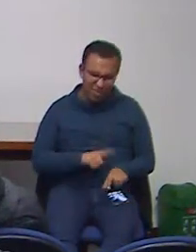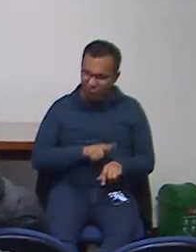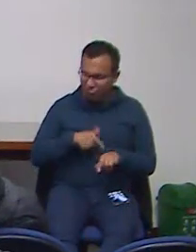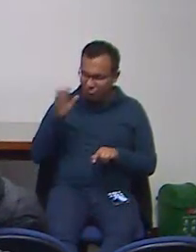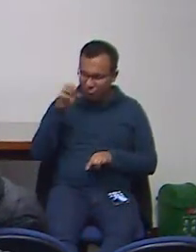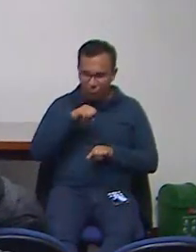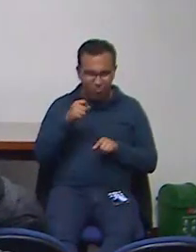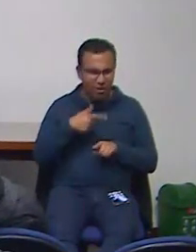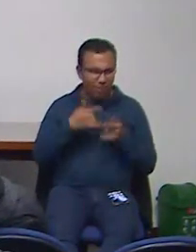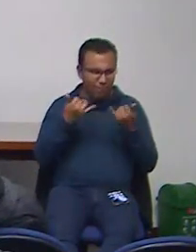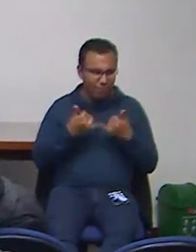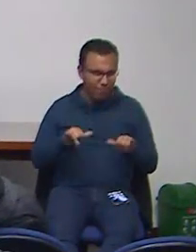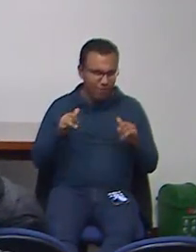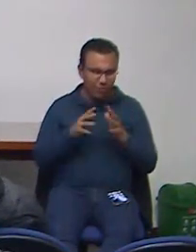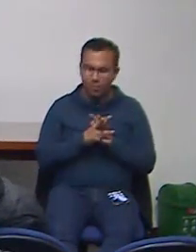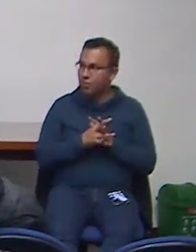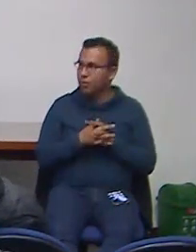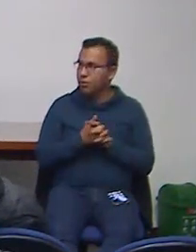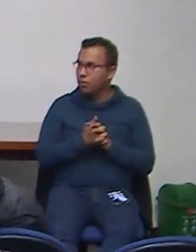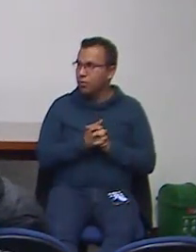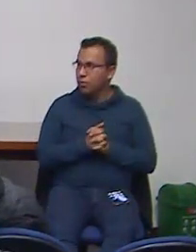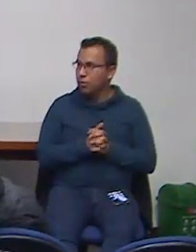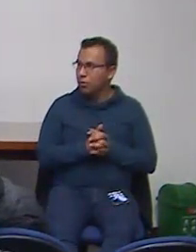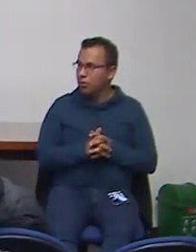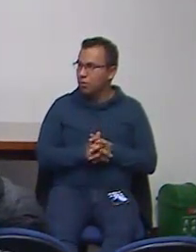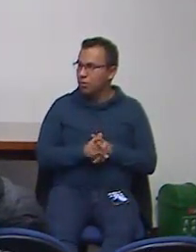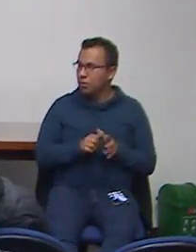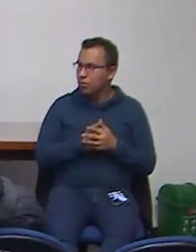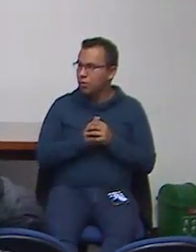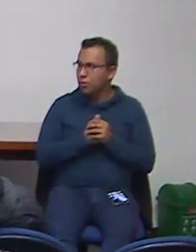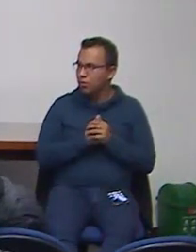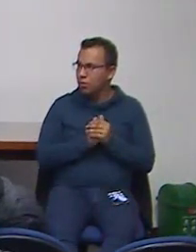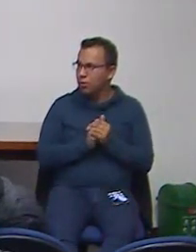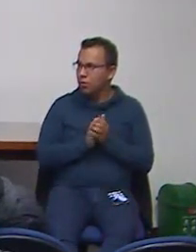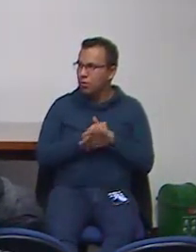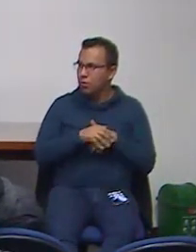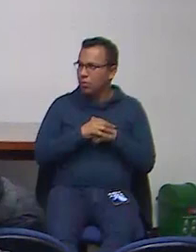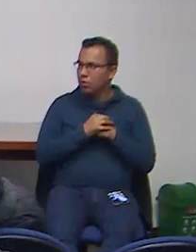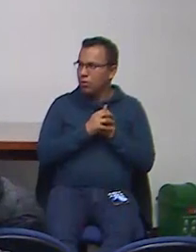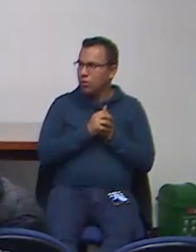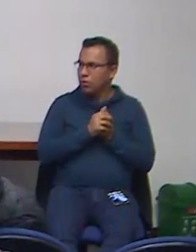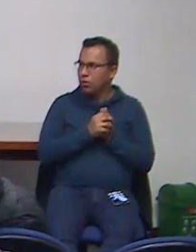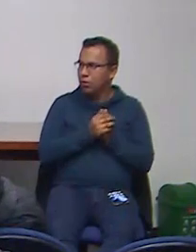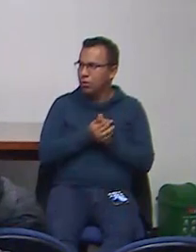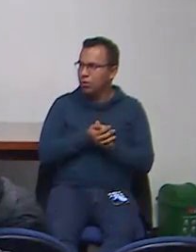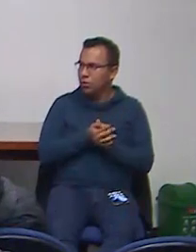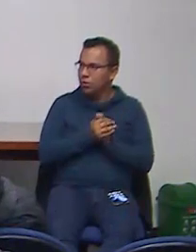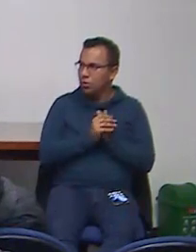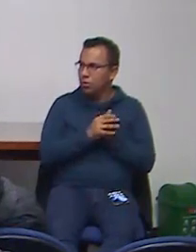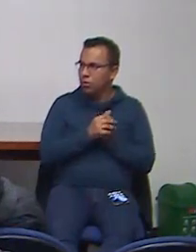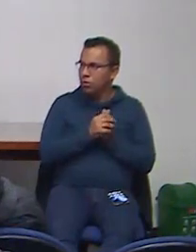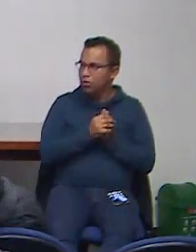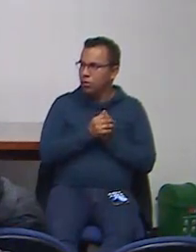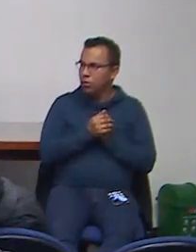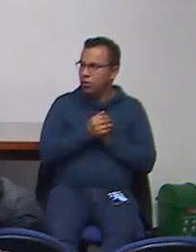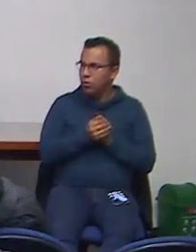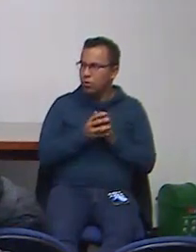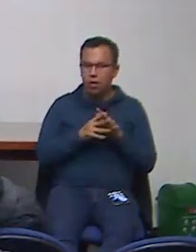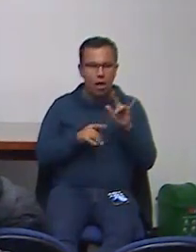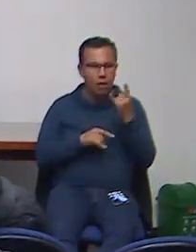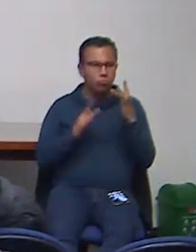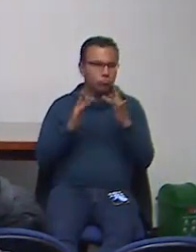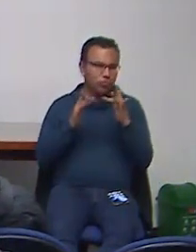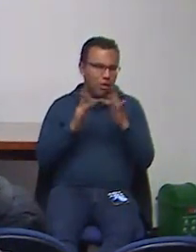está Qué bueno pues yo sé que pachito es muy abierto en ese espacio si queremos seguir con este contacto de manera formal lo podemos hacer si podemos